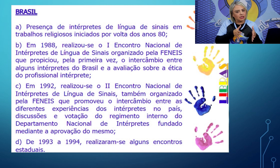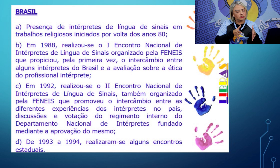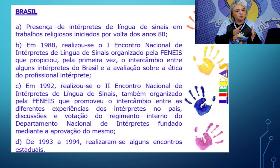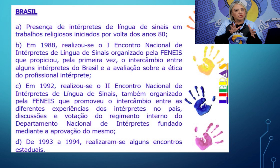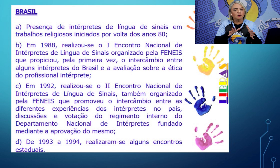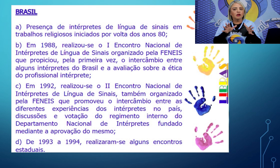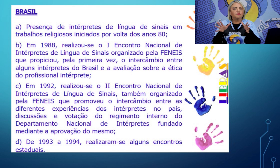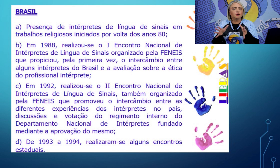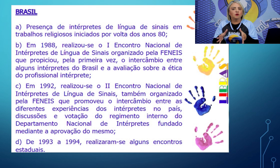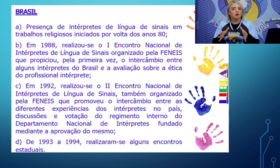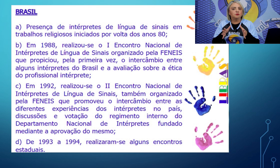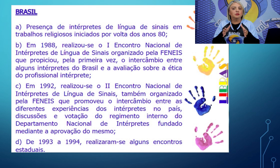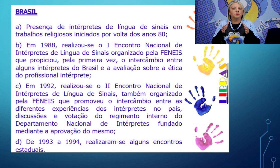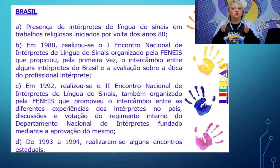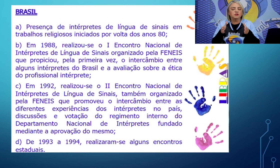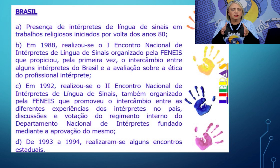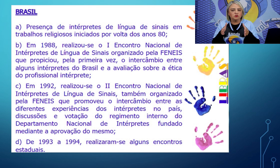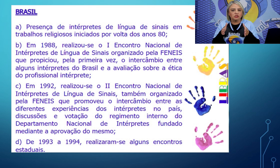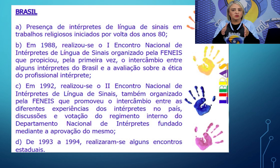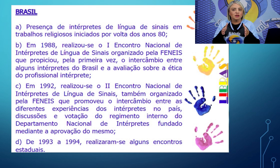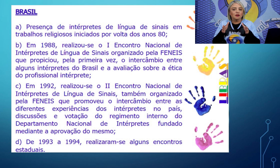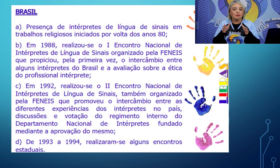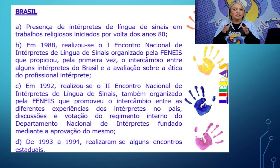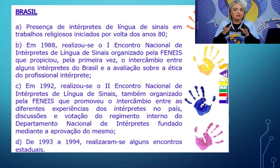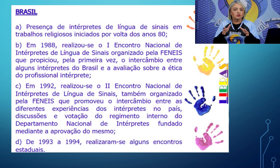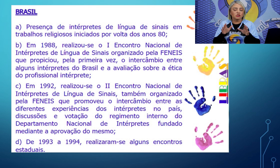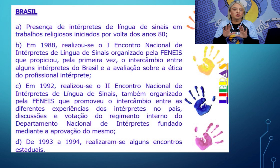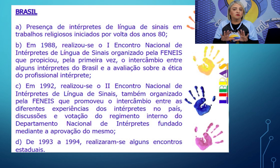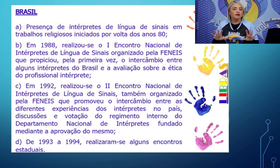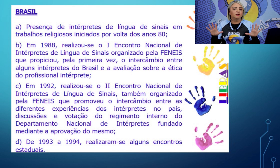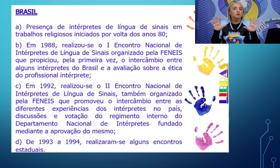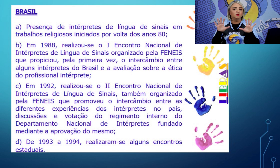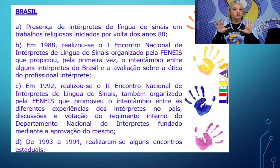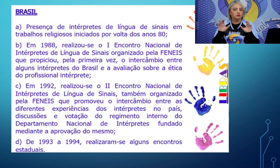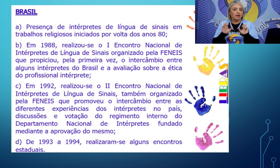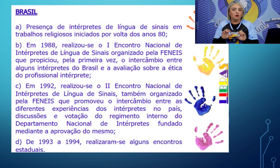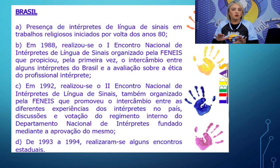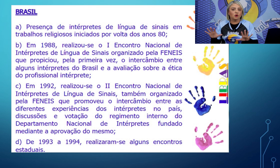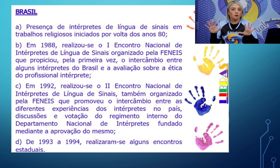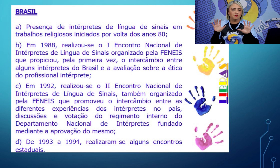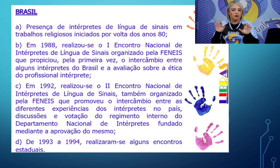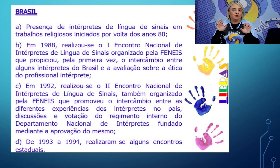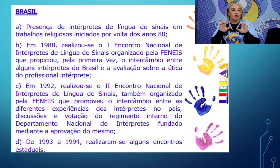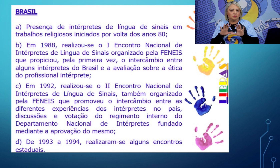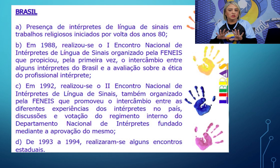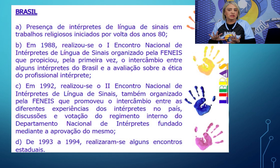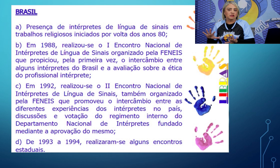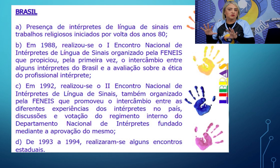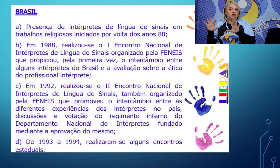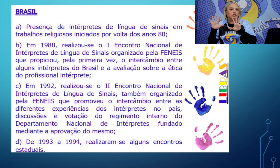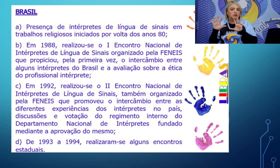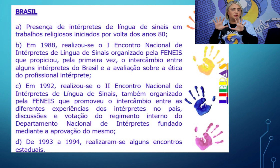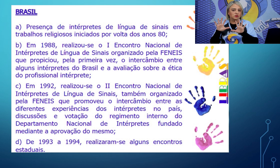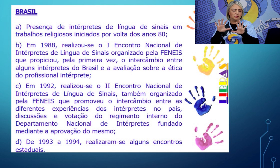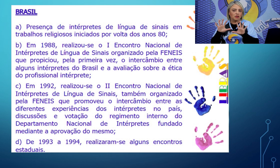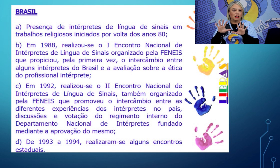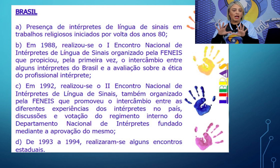de Milão, ela ficou proibida por 200 anos. Mas isso, gente, no velho mundo, na Europa, nos Estados Unidos. Aqui